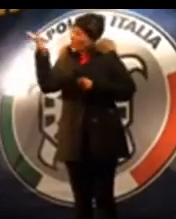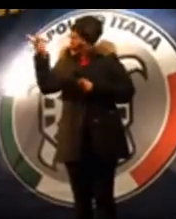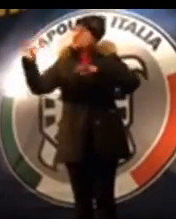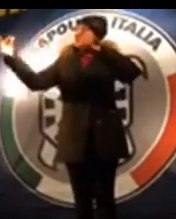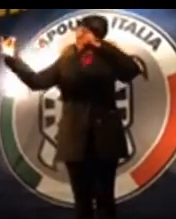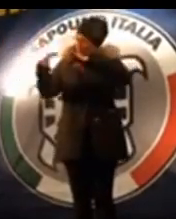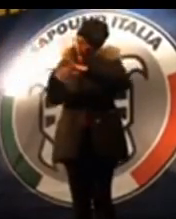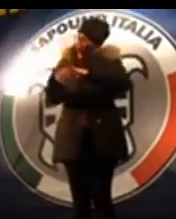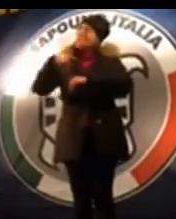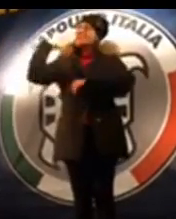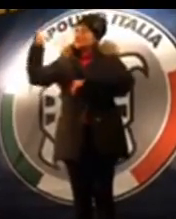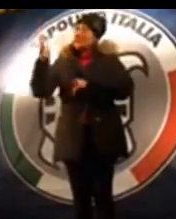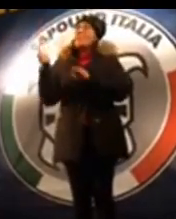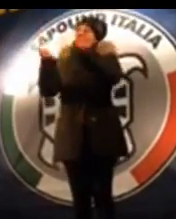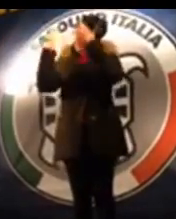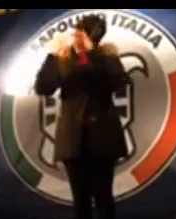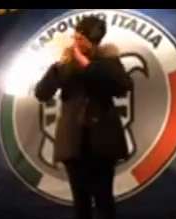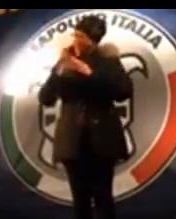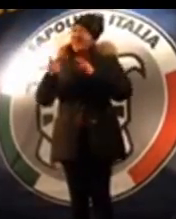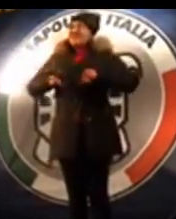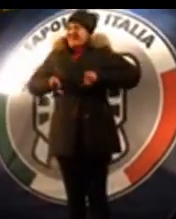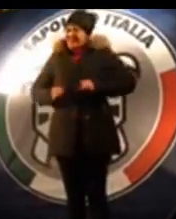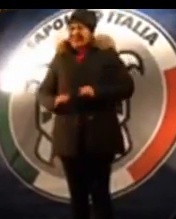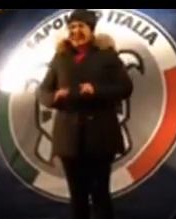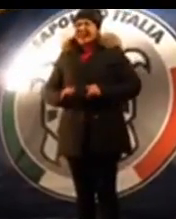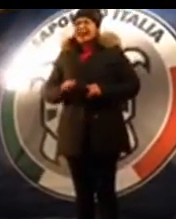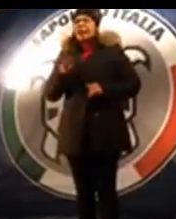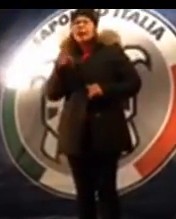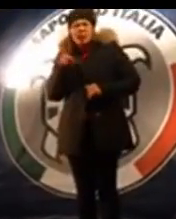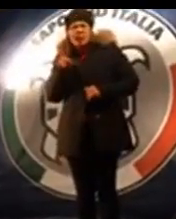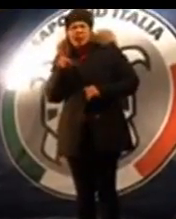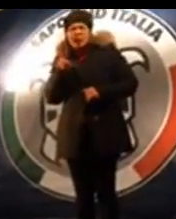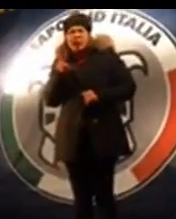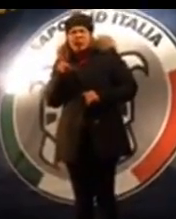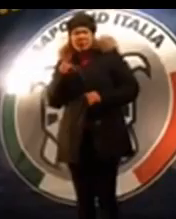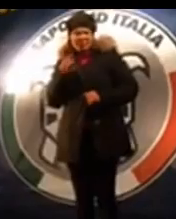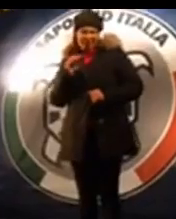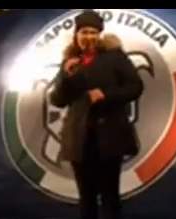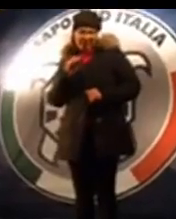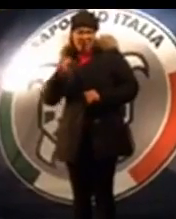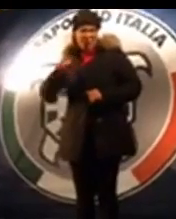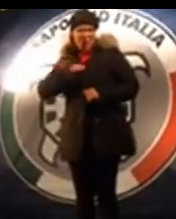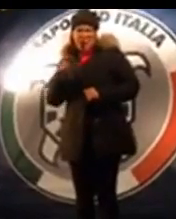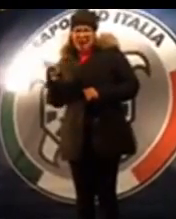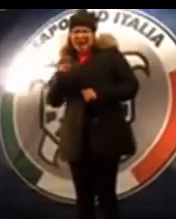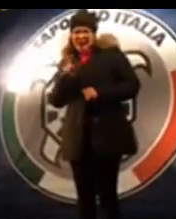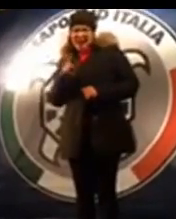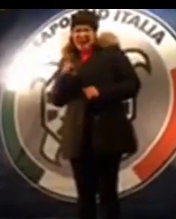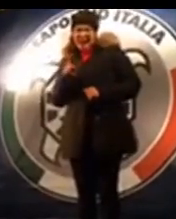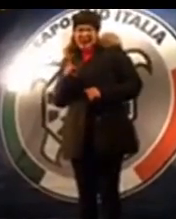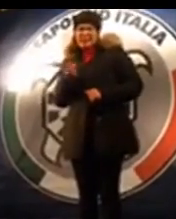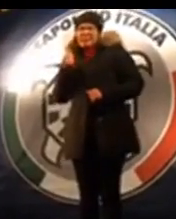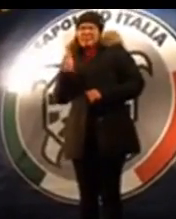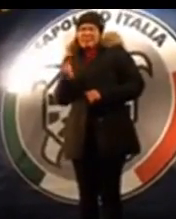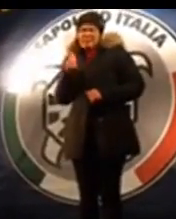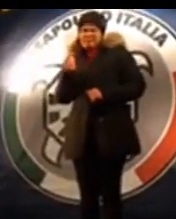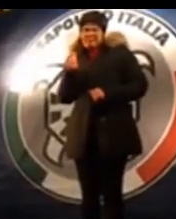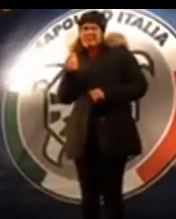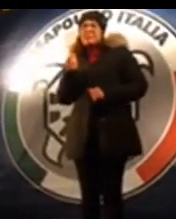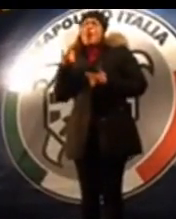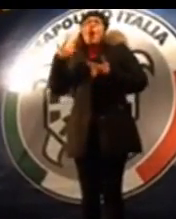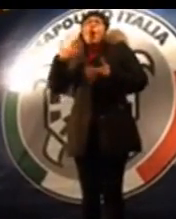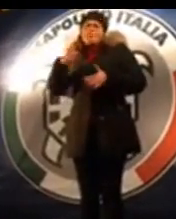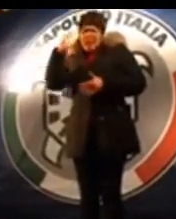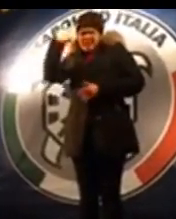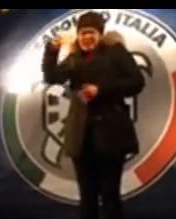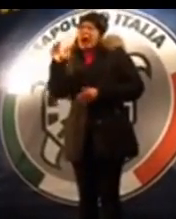guardano come se io gli avessi detto di andare su Marte a piedi, e questo è inconcepibile perché abbiamo gettato nella disperazione centinaia di migliaia di